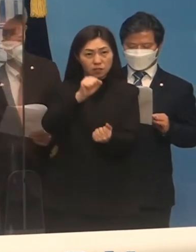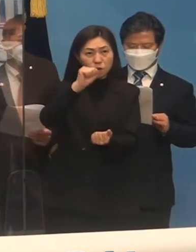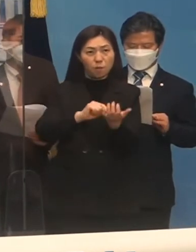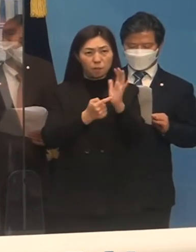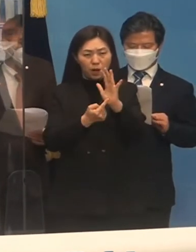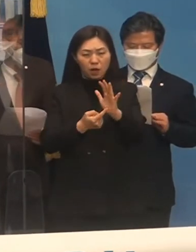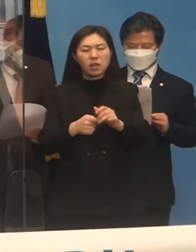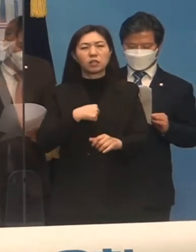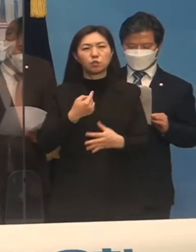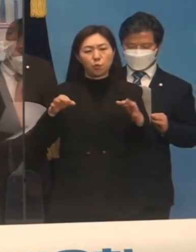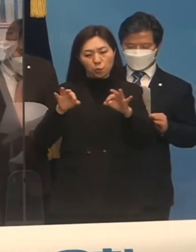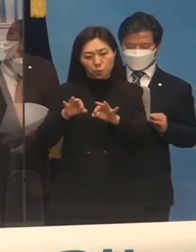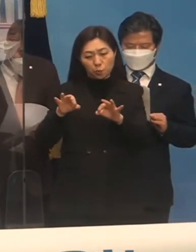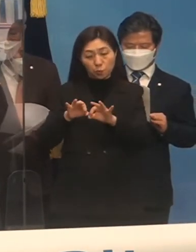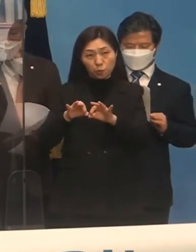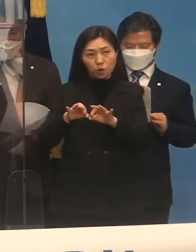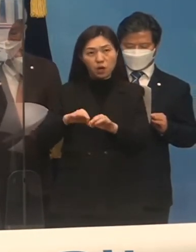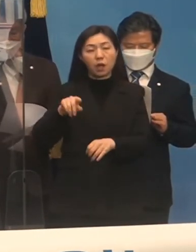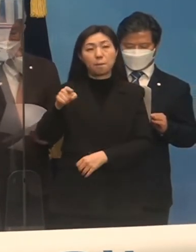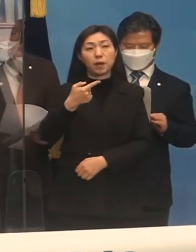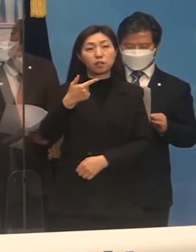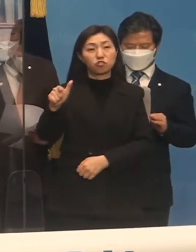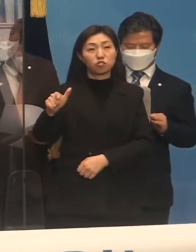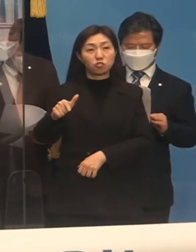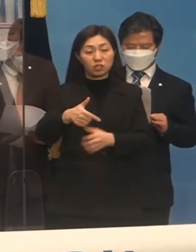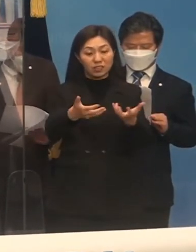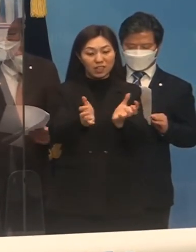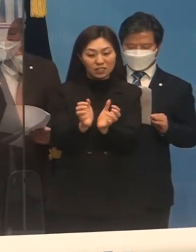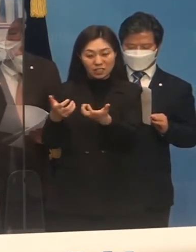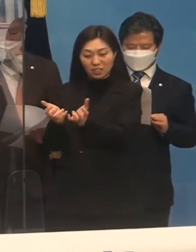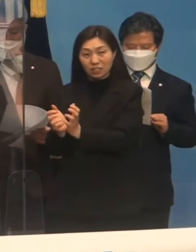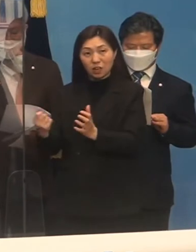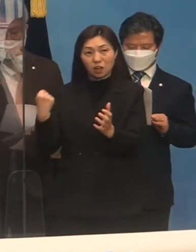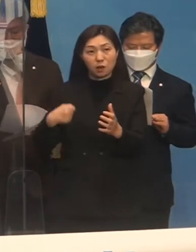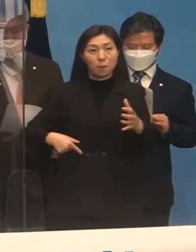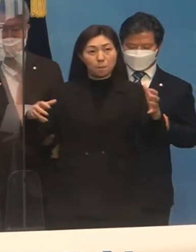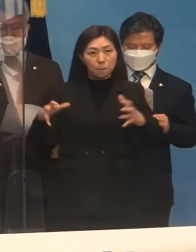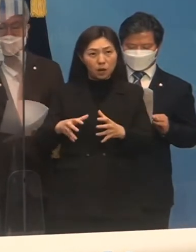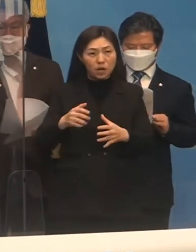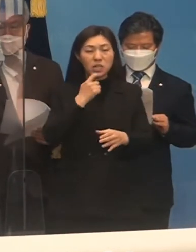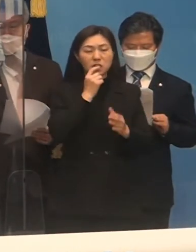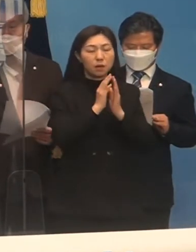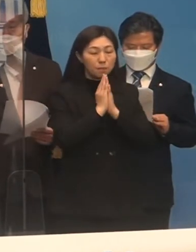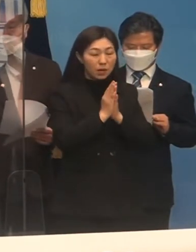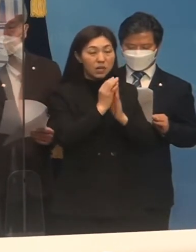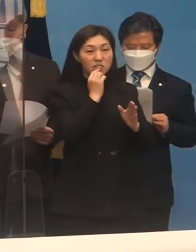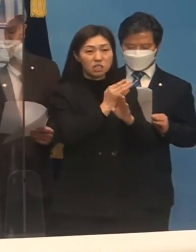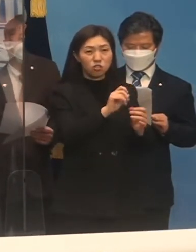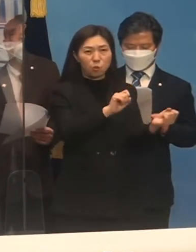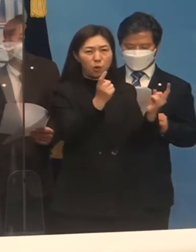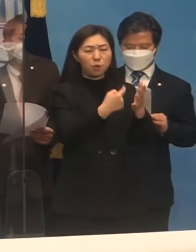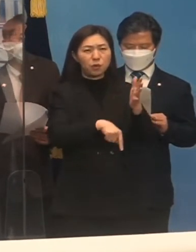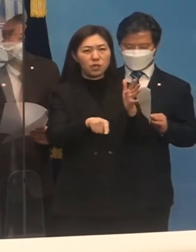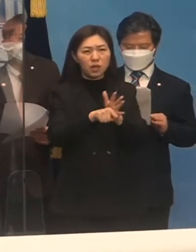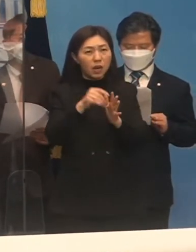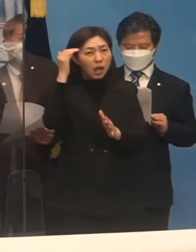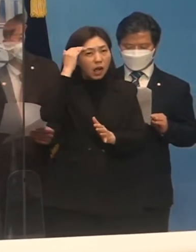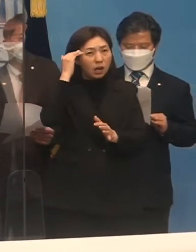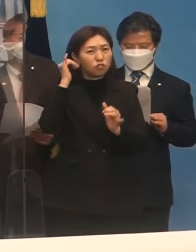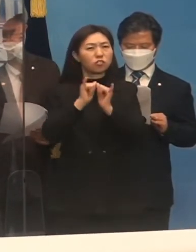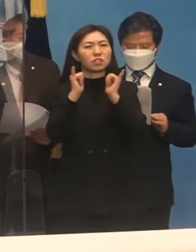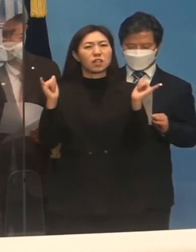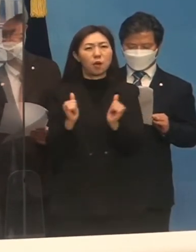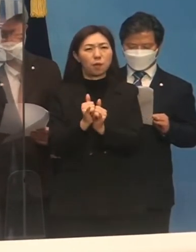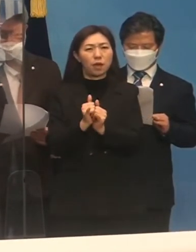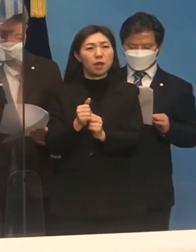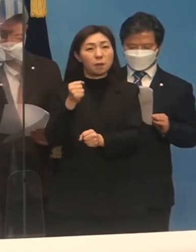동참했고 106개 단체가 모여 미얀마 민주주의를 지지하는 한국 시민사회 단체 모임을 결성하여 1인